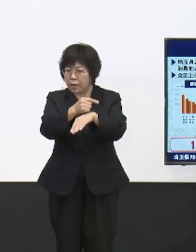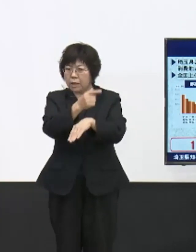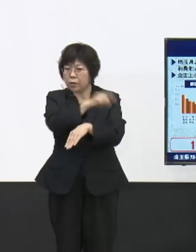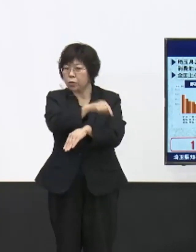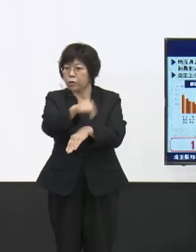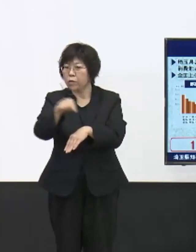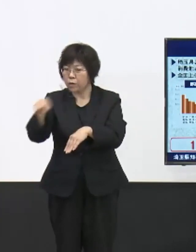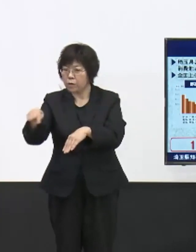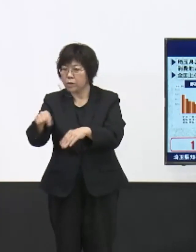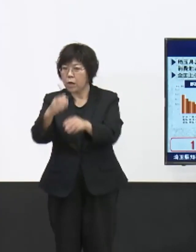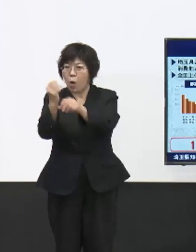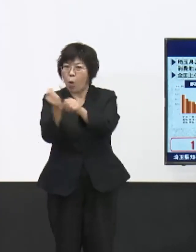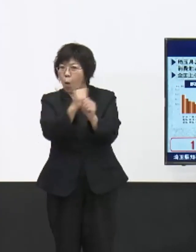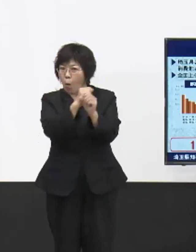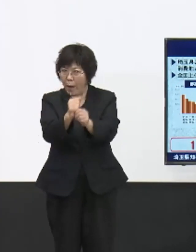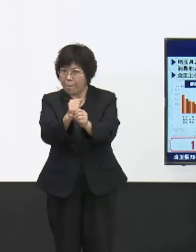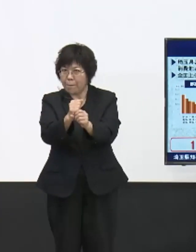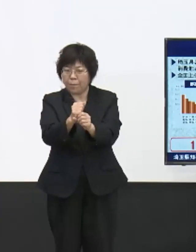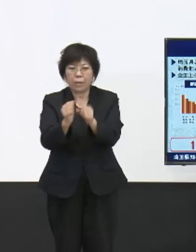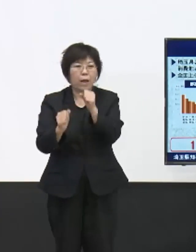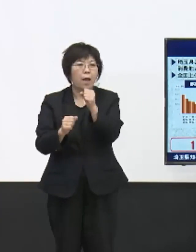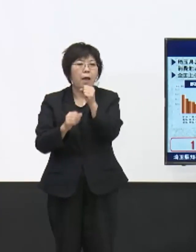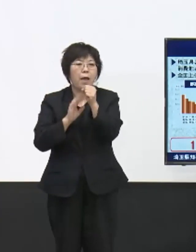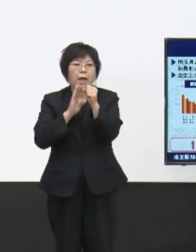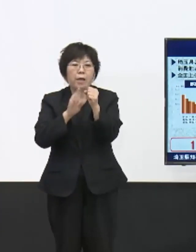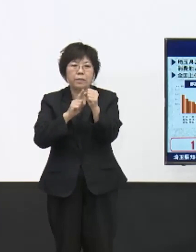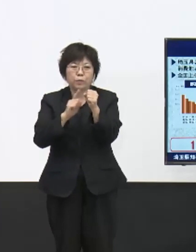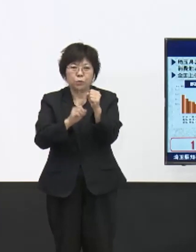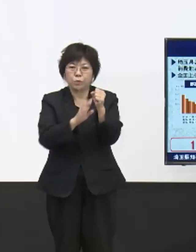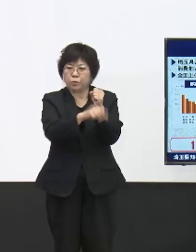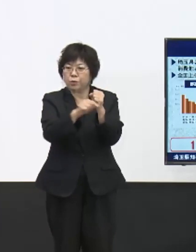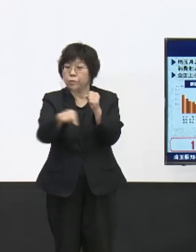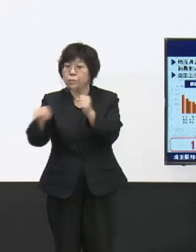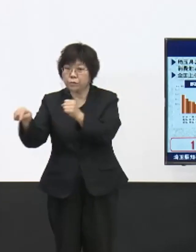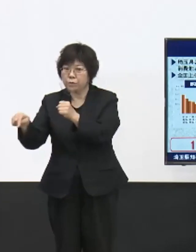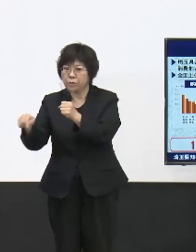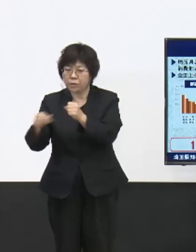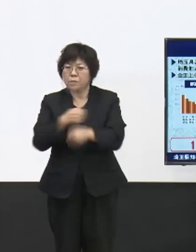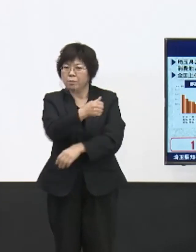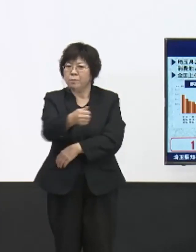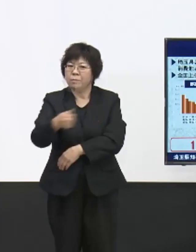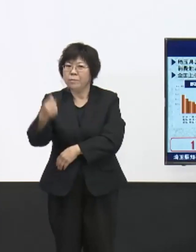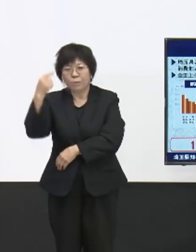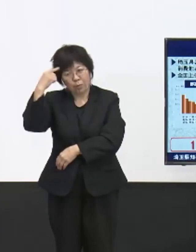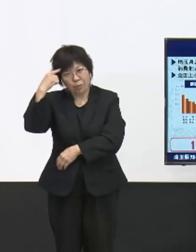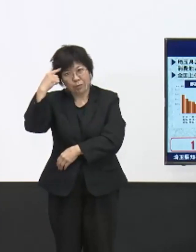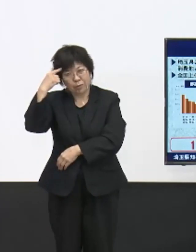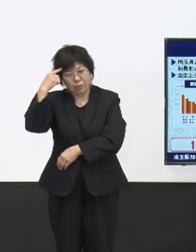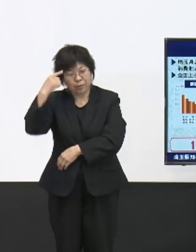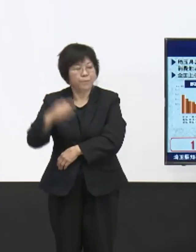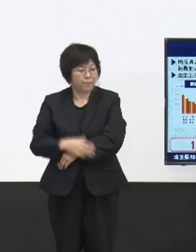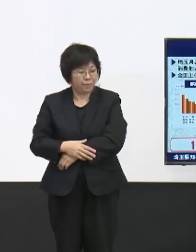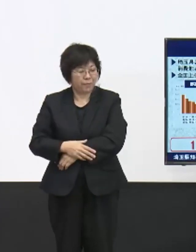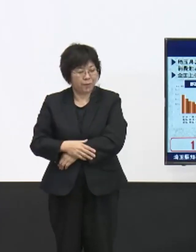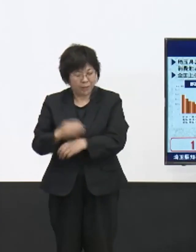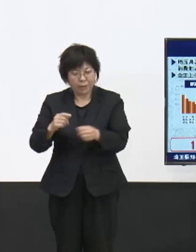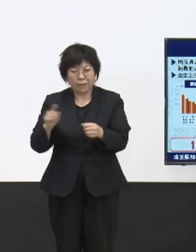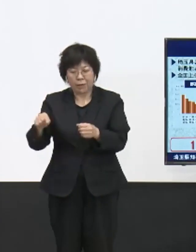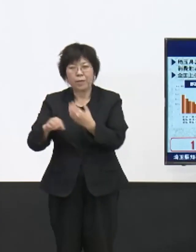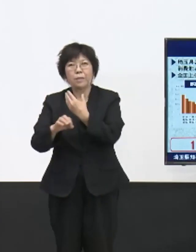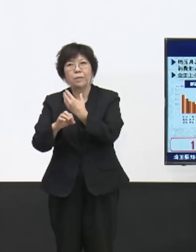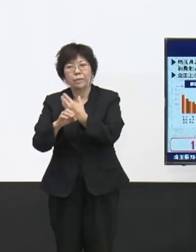思うんですけれども、場所によってはですね、例えば自民候補に入られて、その次とか次の日あたりにま